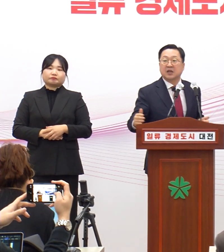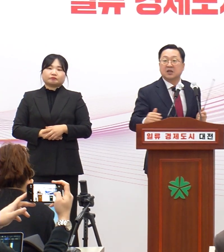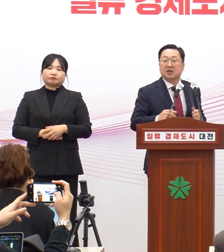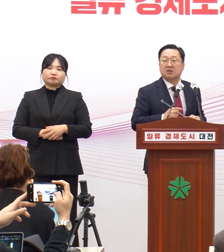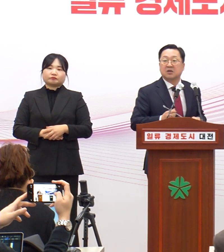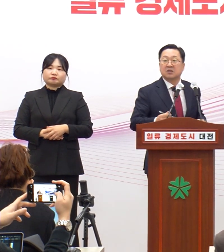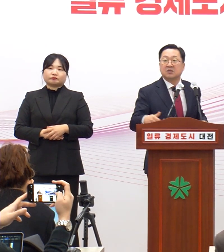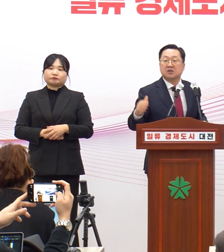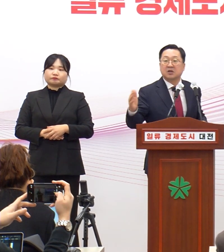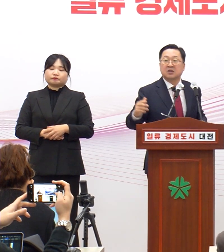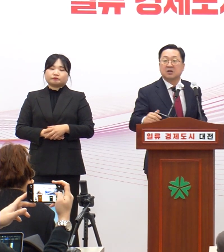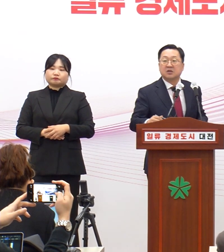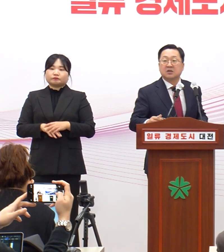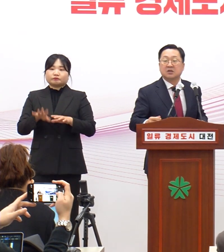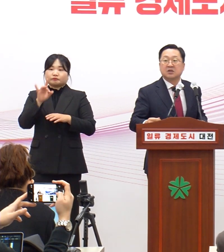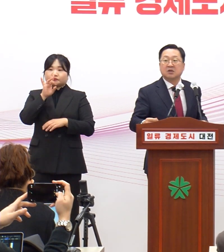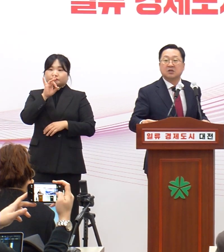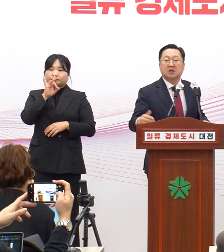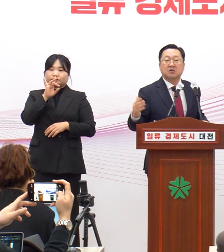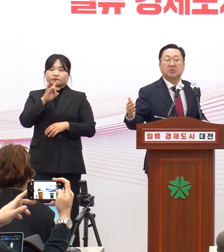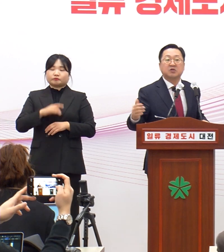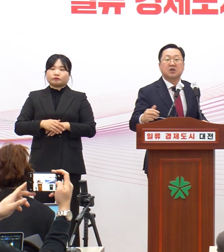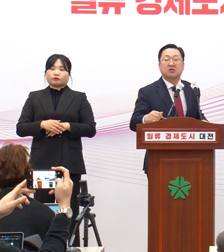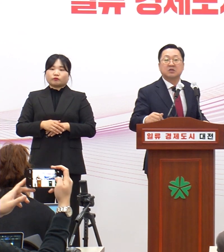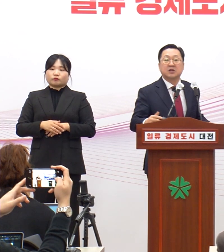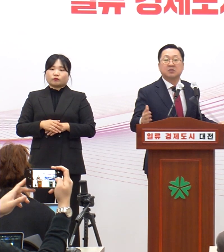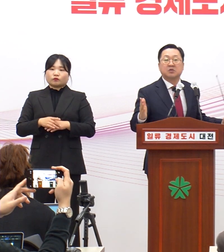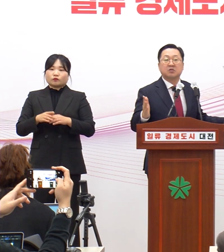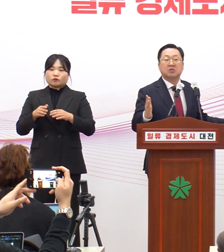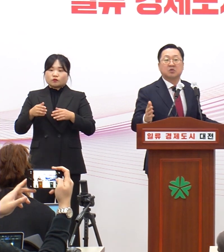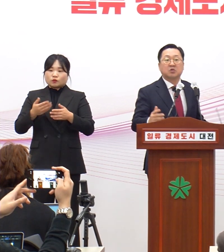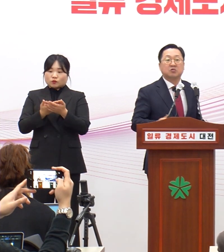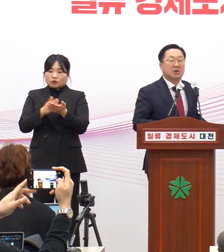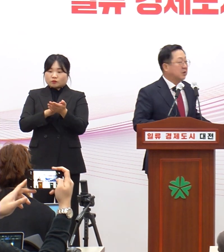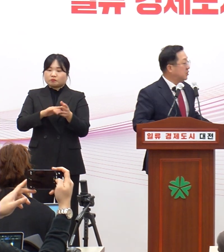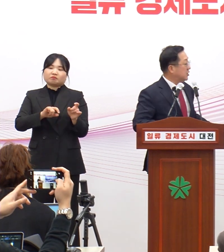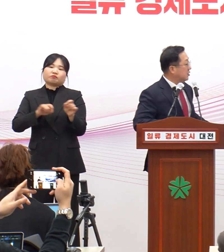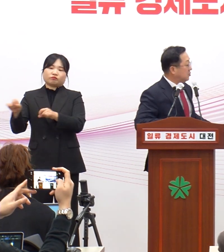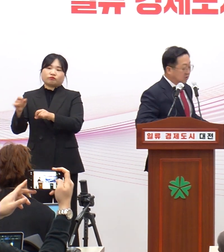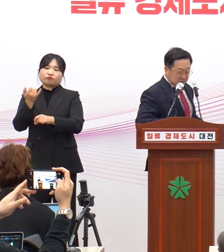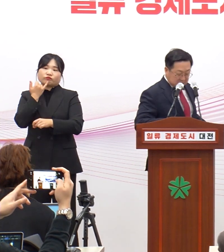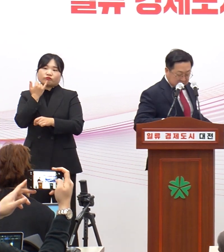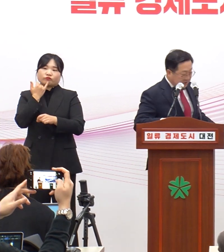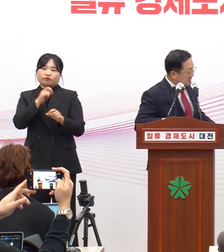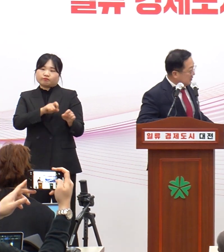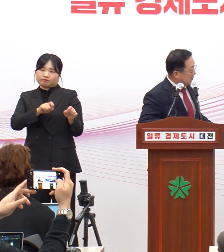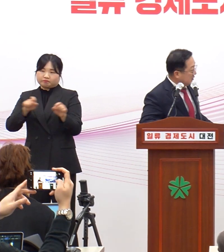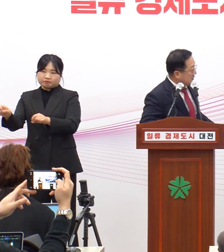다리 놓으면 안 된다고. 그건 착공 미루라고 해서 일부 도로 구간 나옵니다.